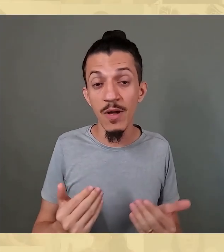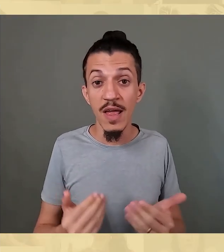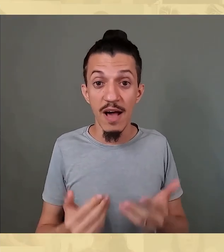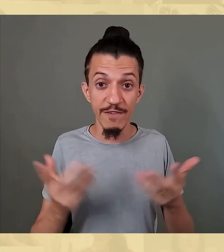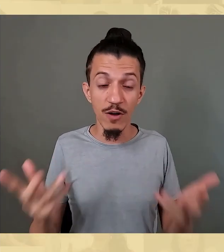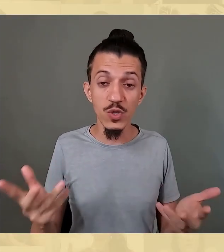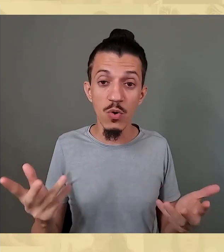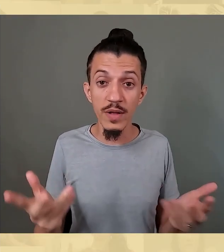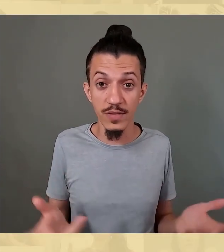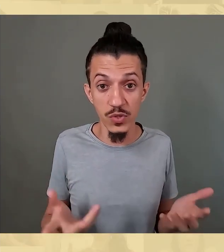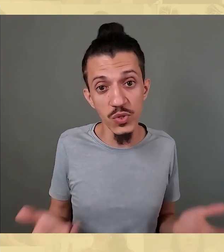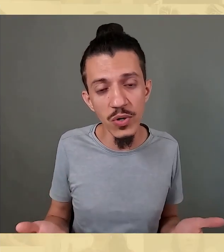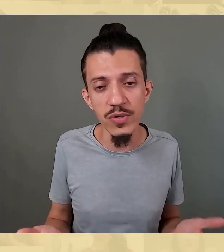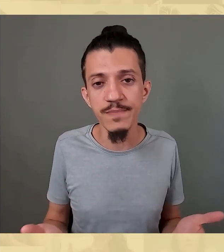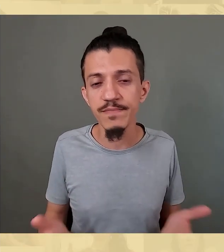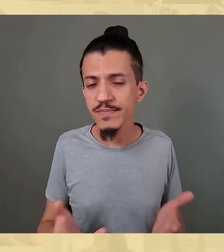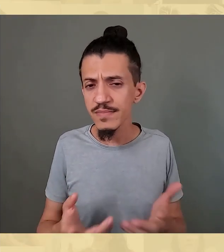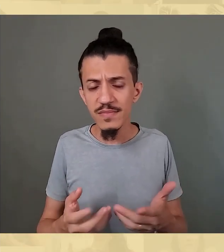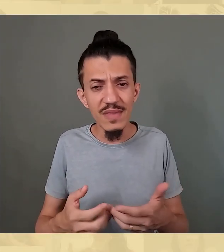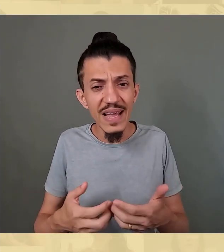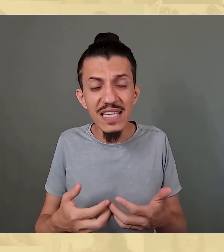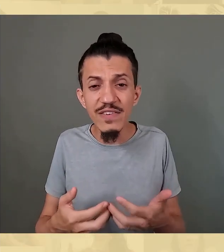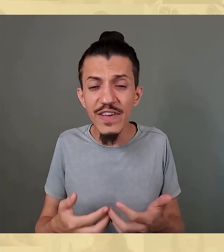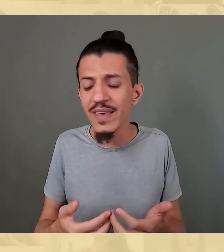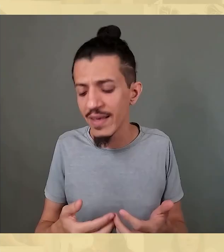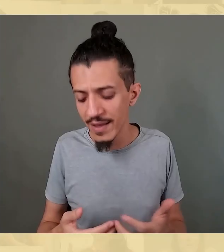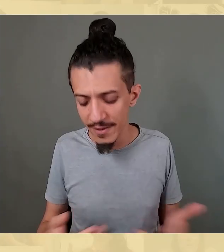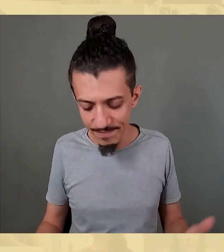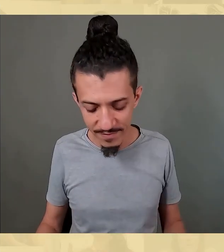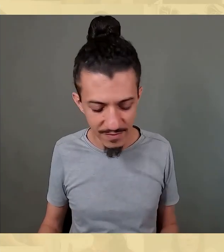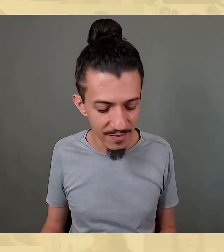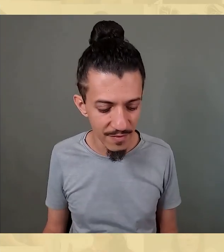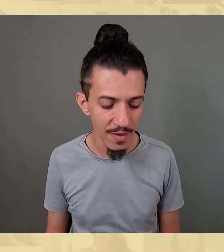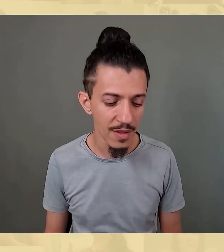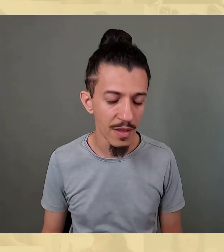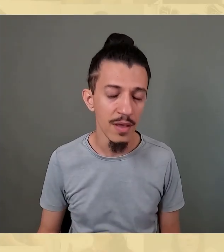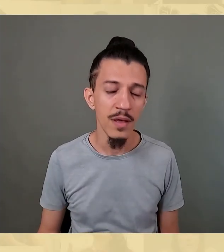conexão. Afinal de contas, os surdos, eles vivem...